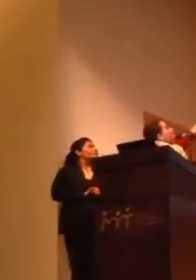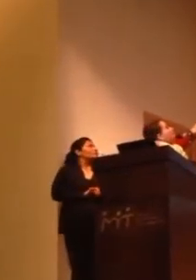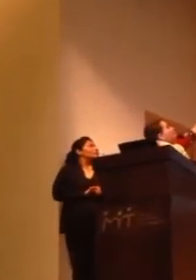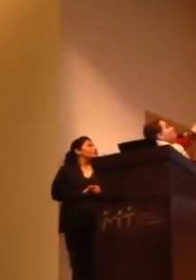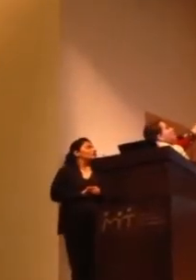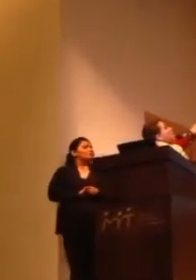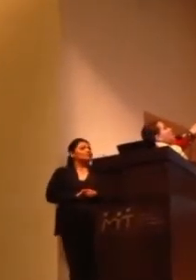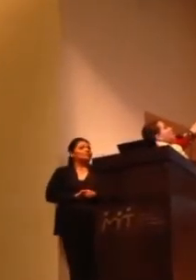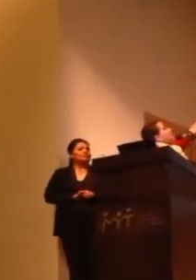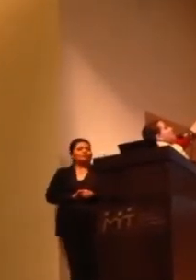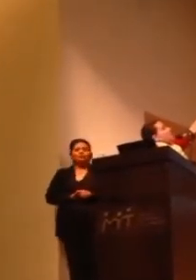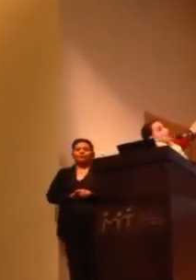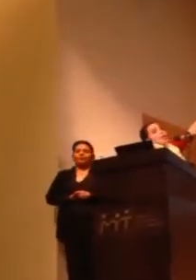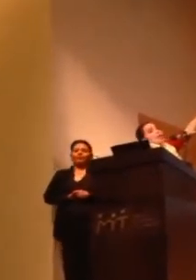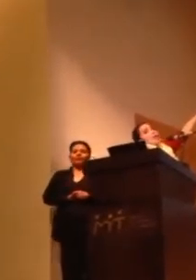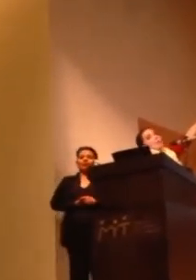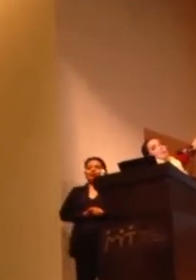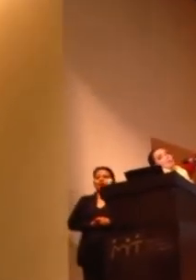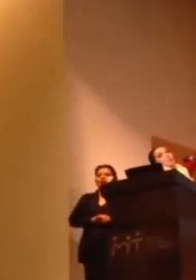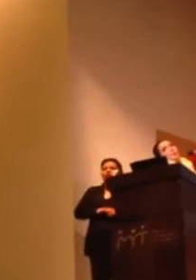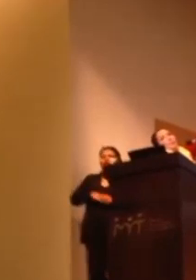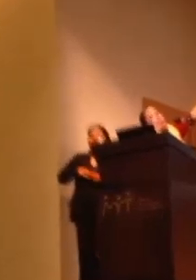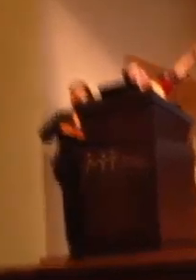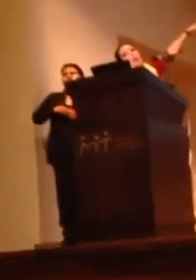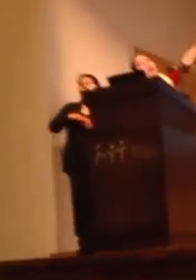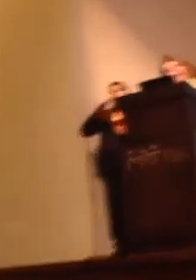Después tenemos AC, que sería ¿qué?